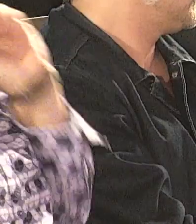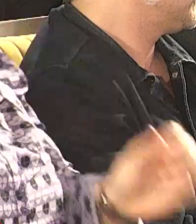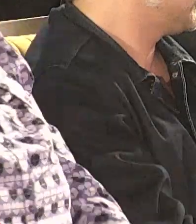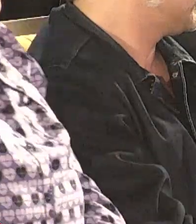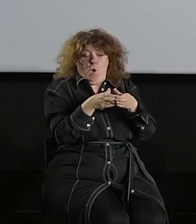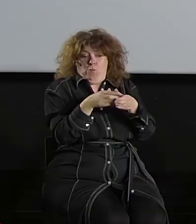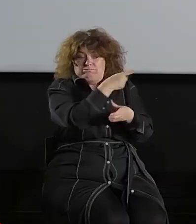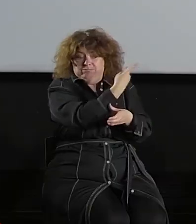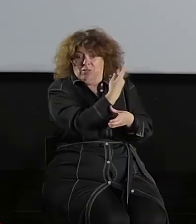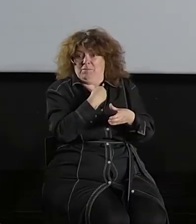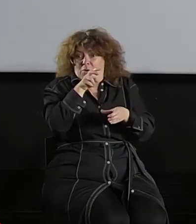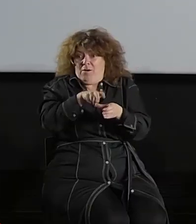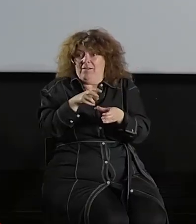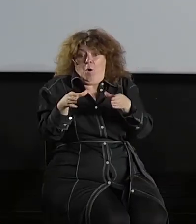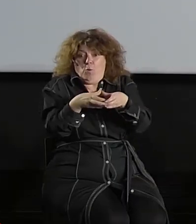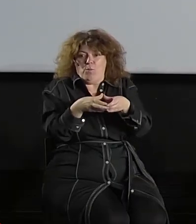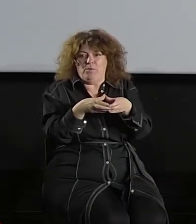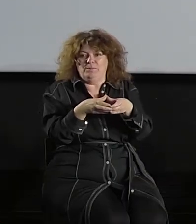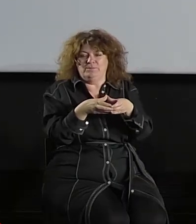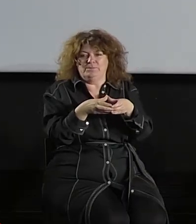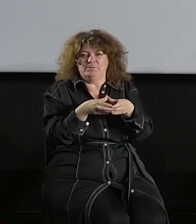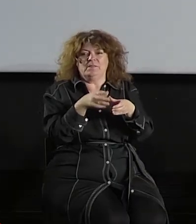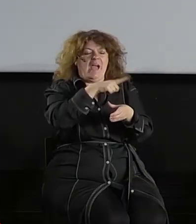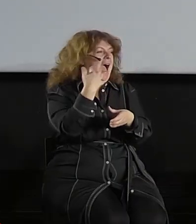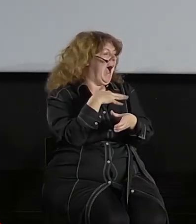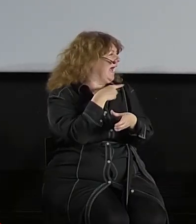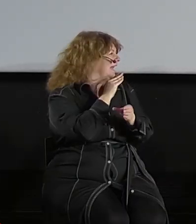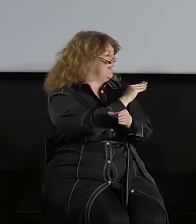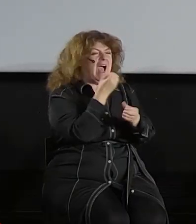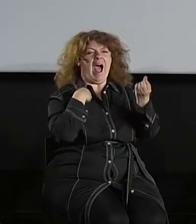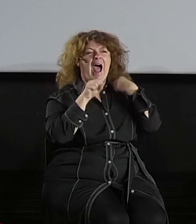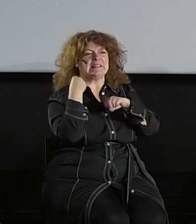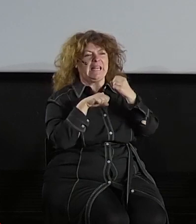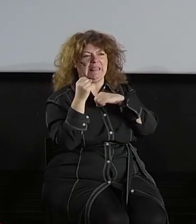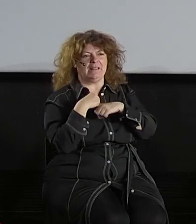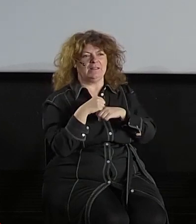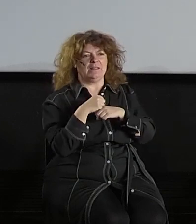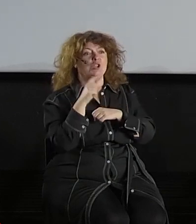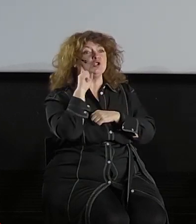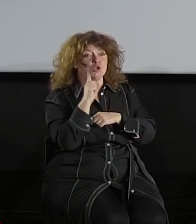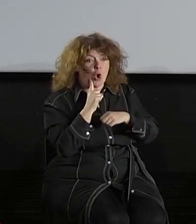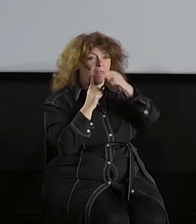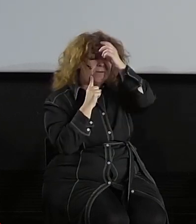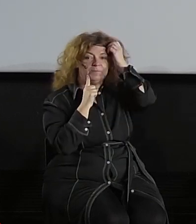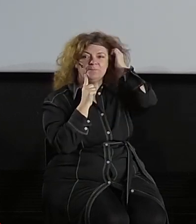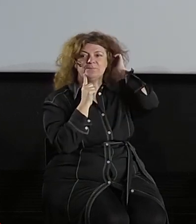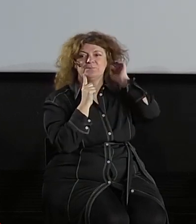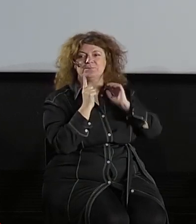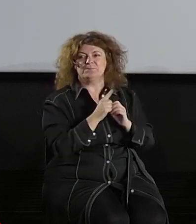que bueno evidentemente Ángela Es una actriz eh sorda Y en este caso pues era